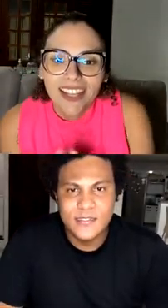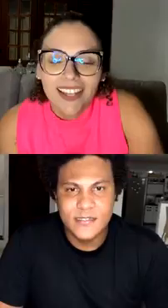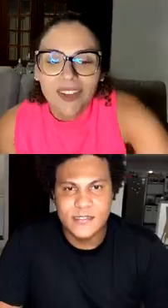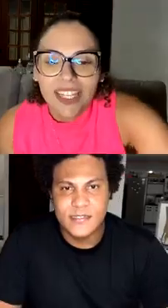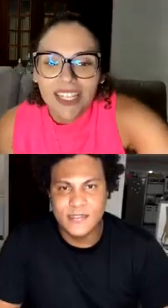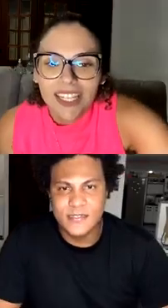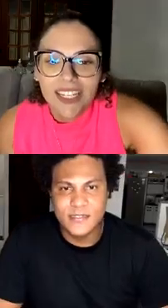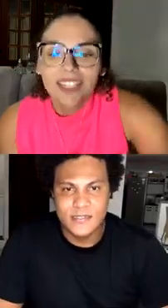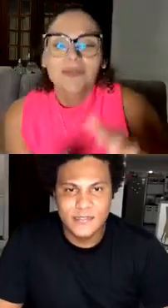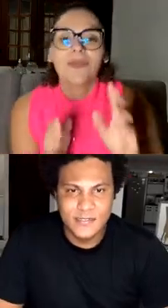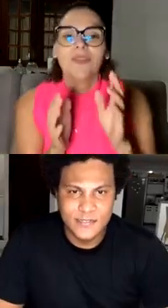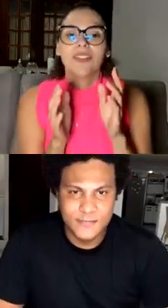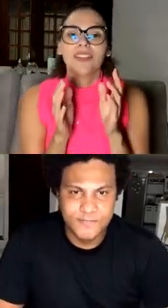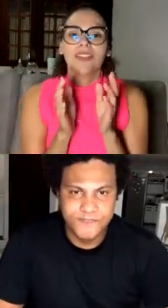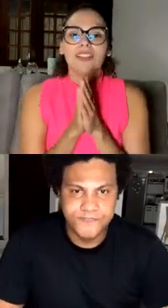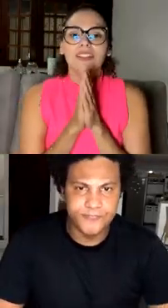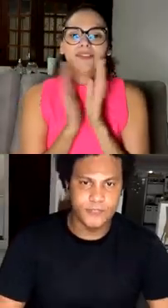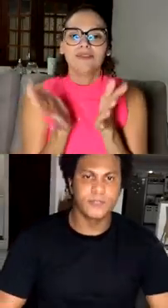eu queria